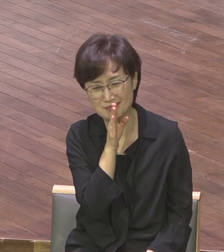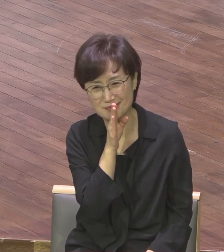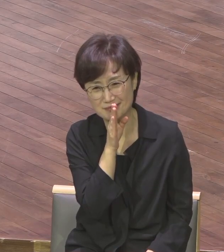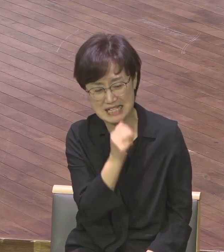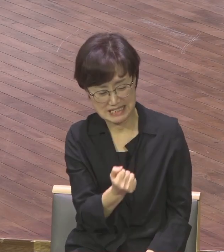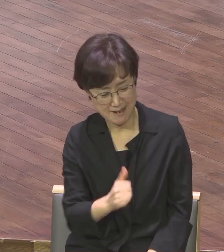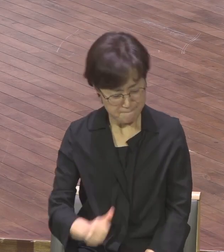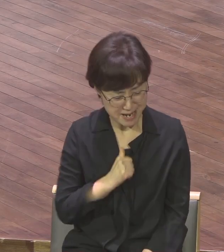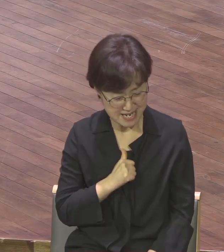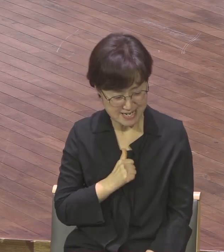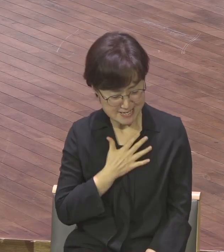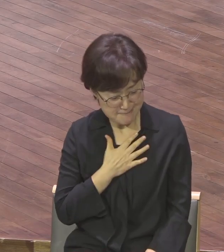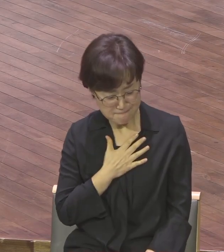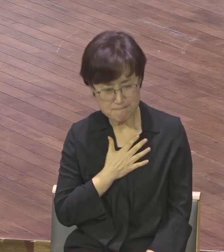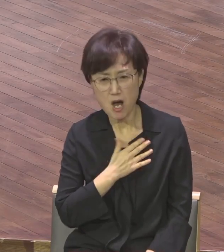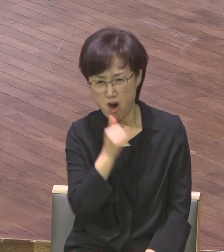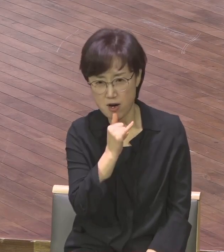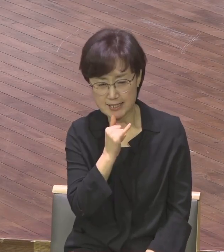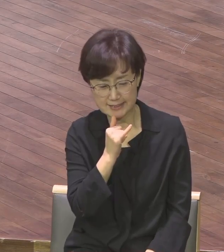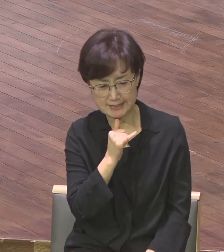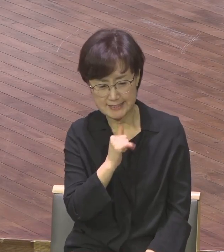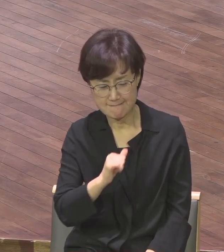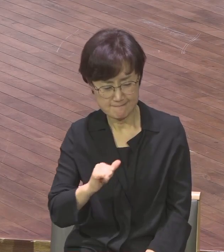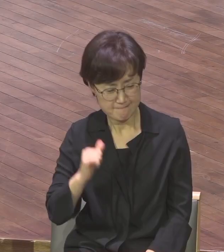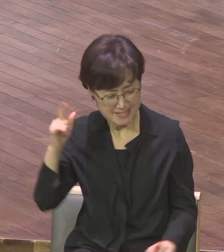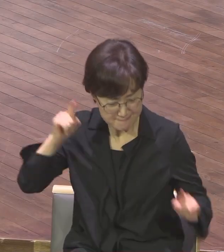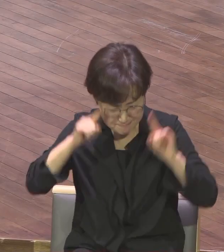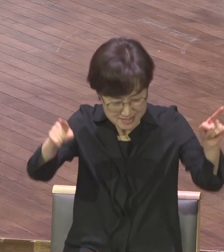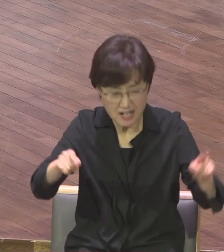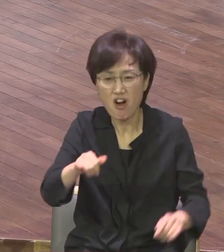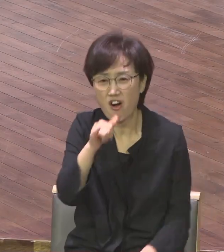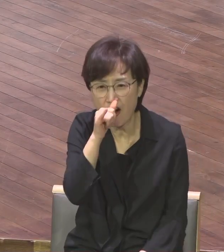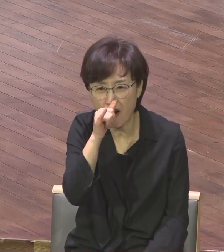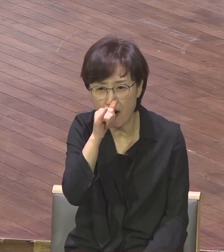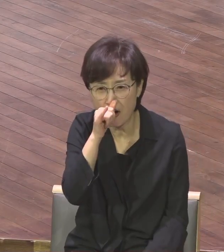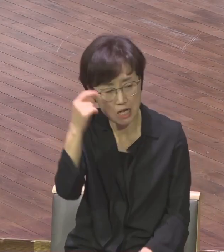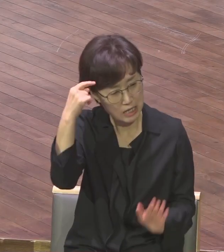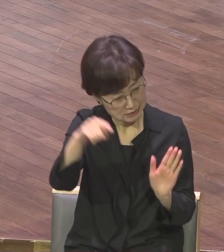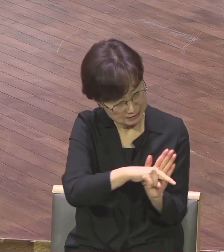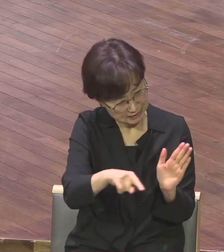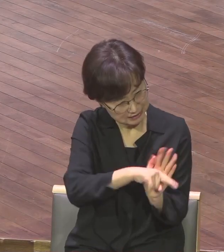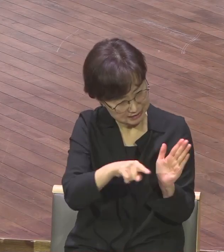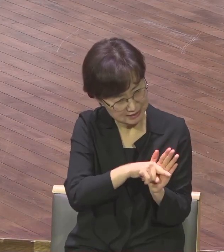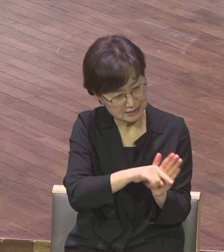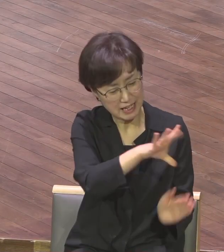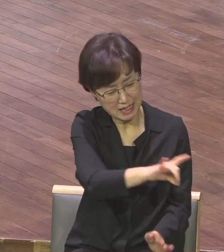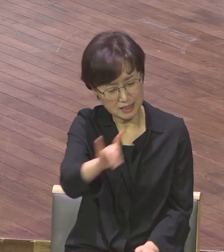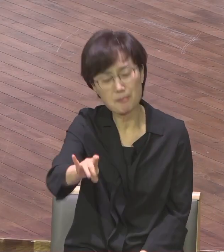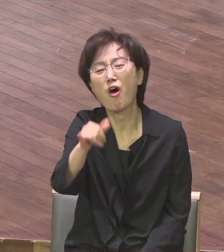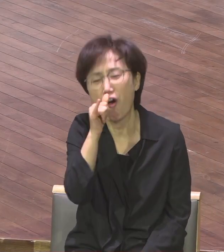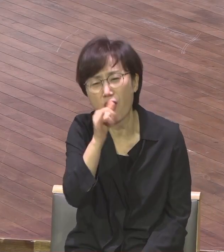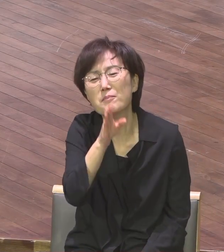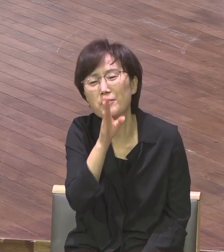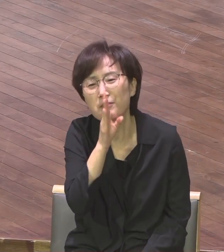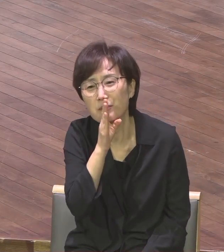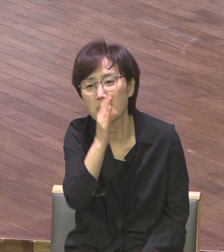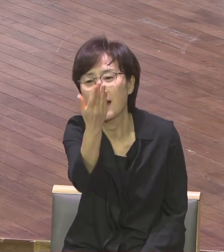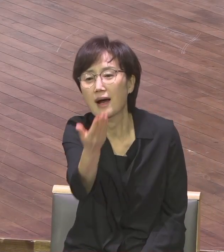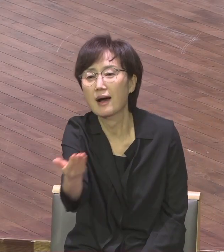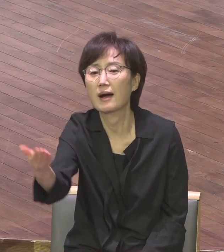화날 때도 있고 기분 나쁠 때도 있고 짜증날 때도 있고 포기하고 싶을 때도 있고 부정적인 생각할 수도 순간순간 찾아오지요.